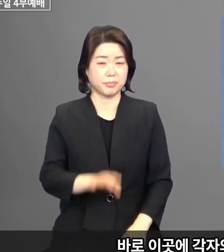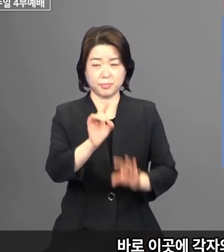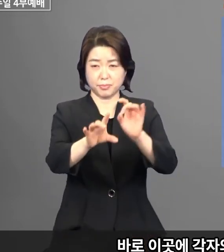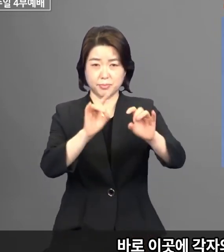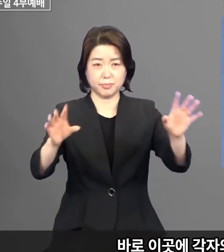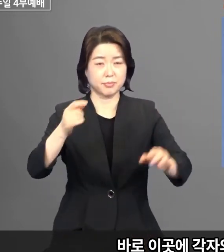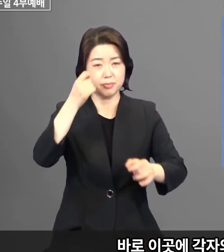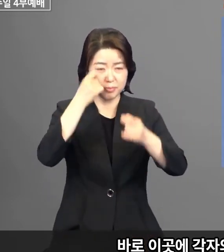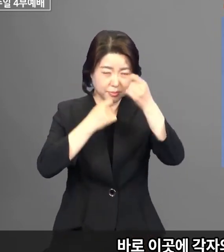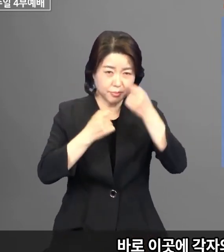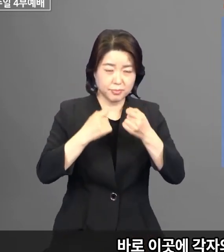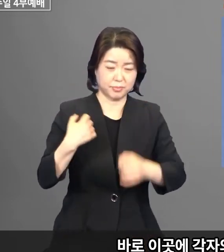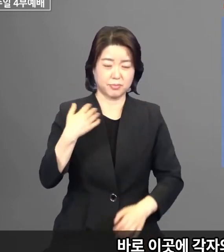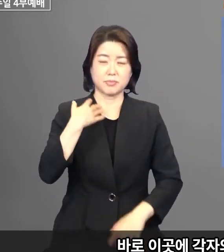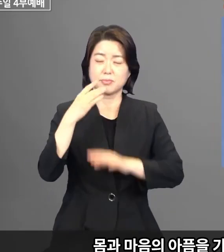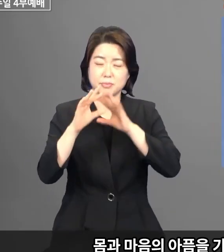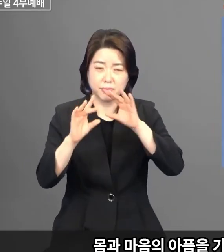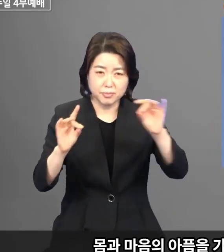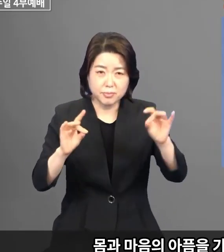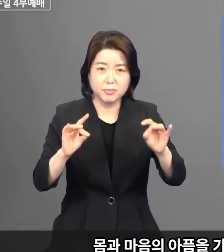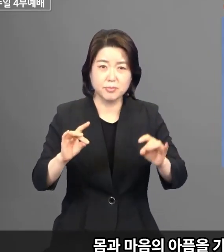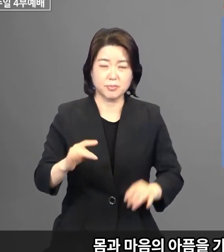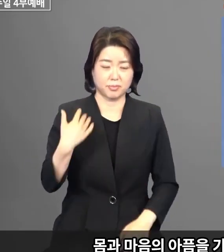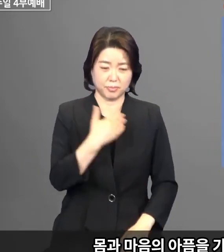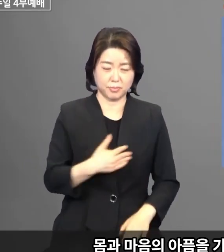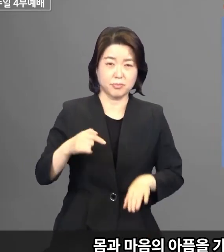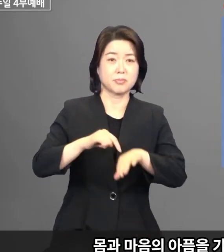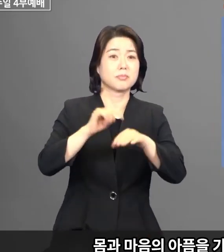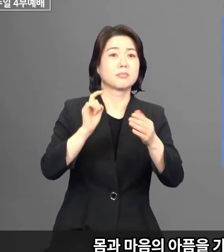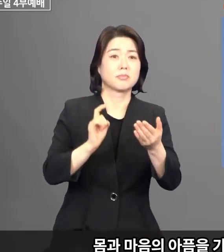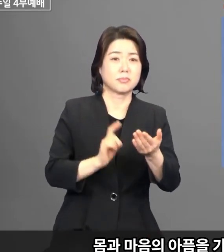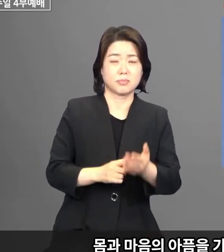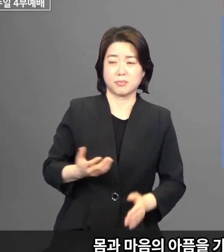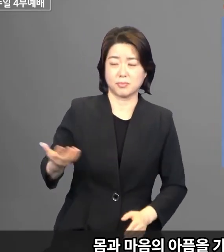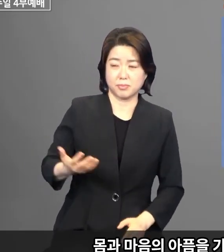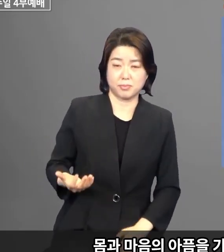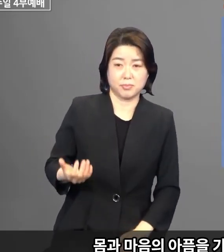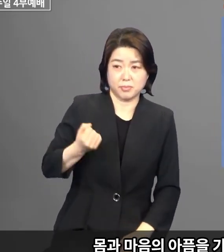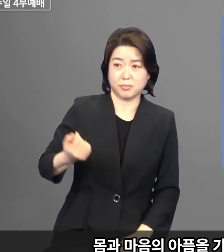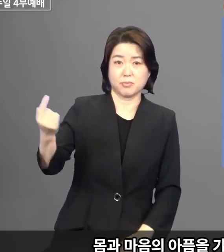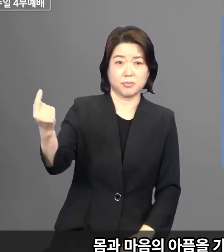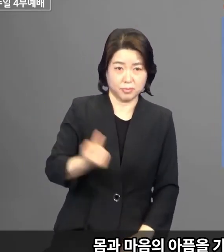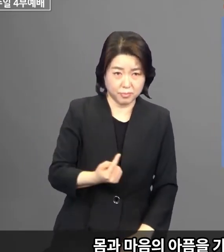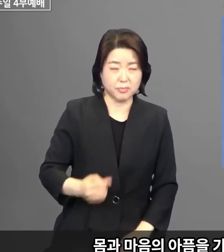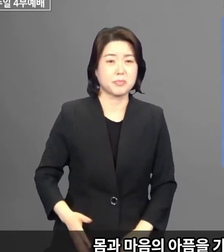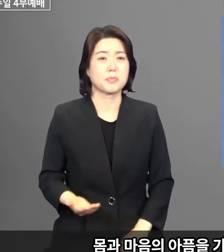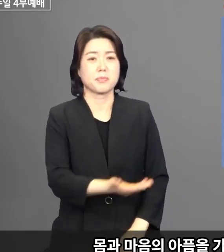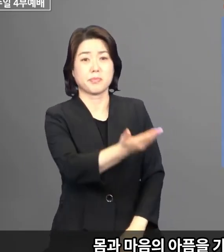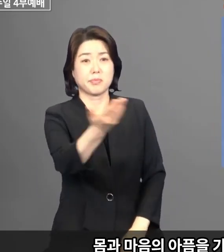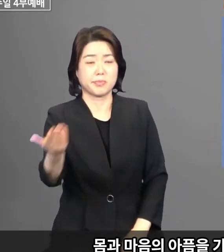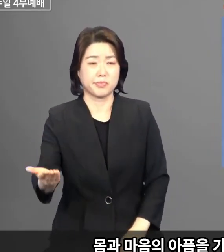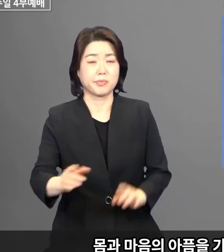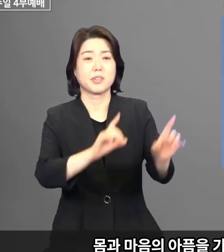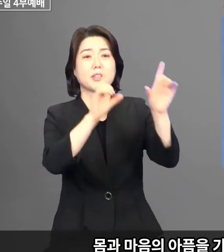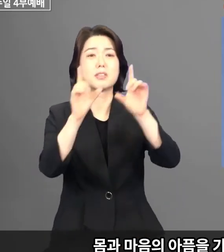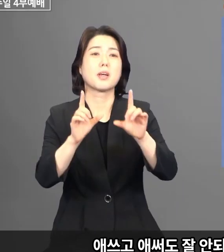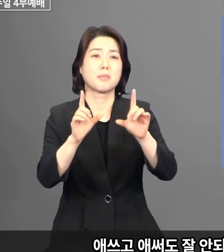각자의 눈물과 목마름과 몸과 마음의 아픔을 가지고 온 여러분들의 삶,